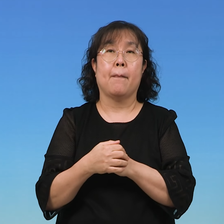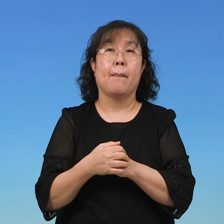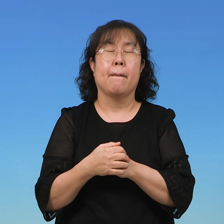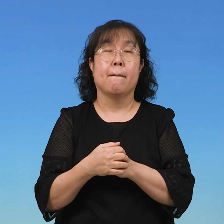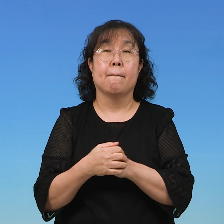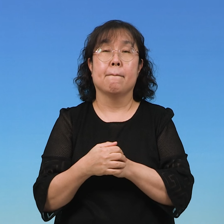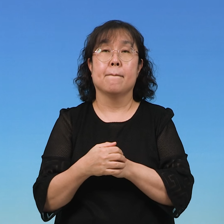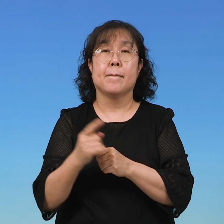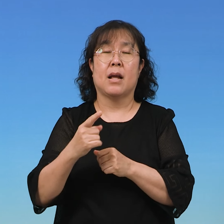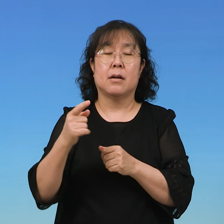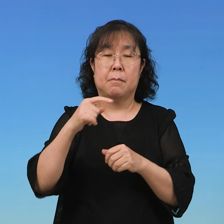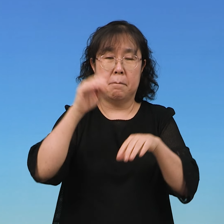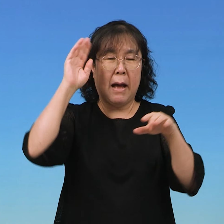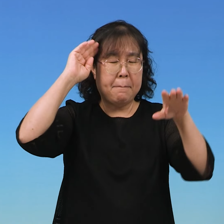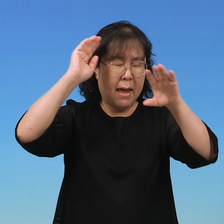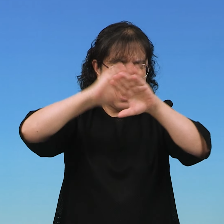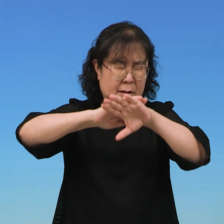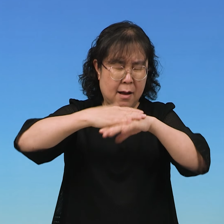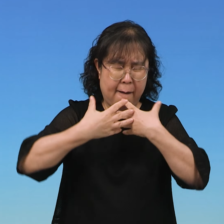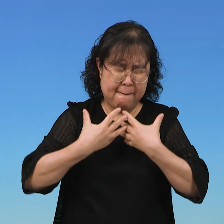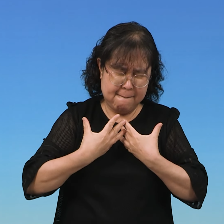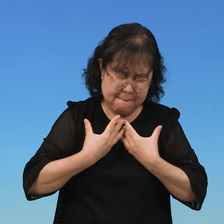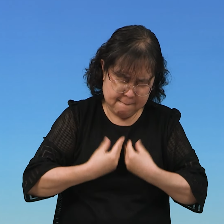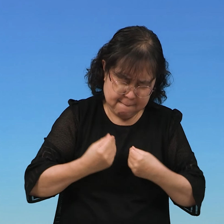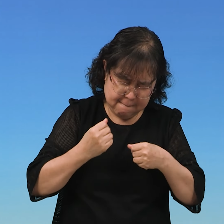그 밤에 절망한